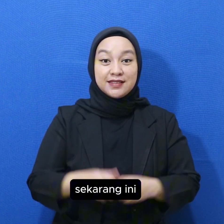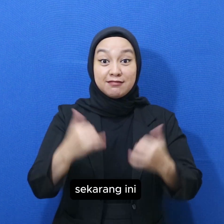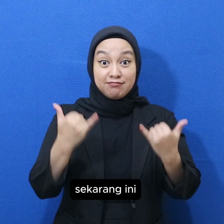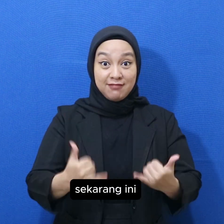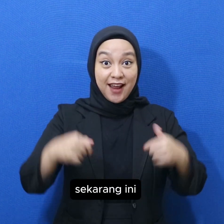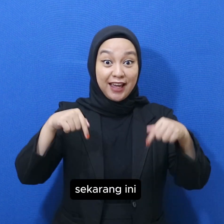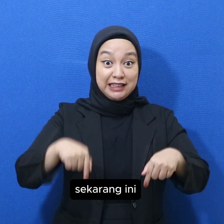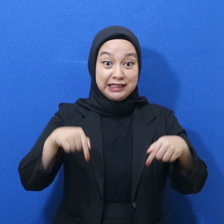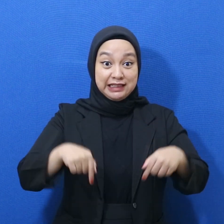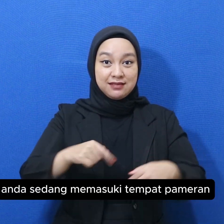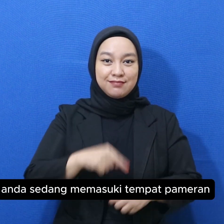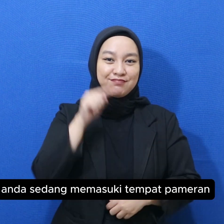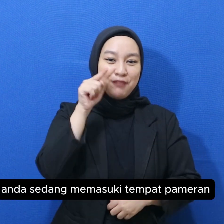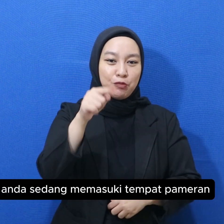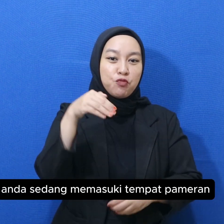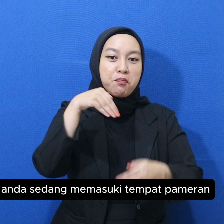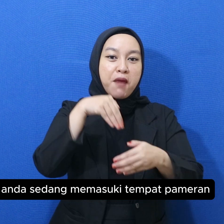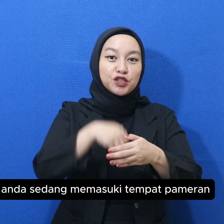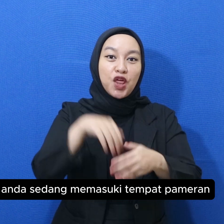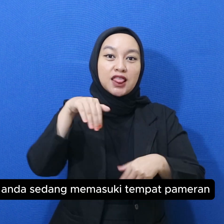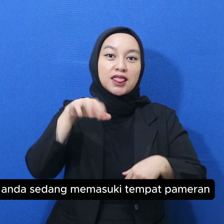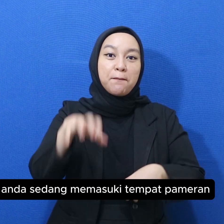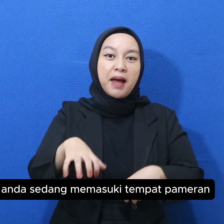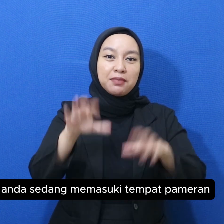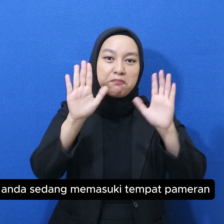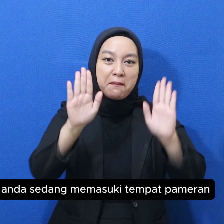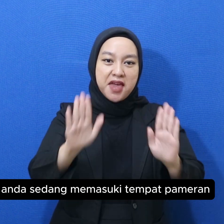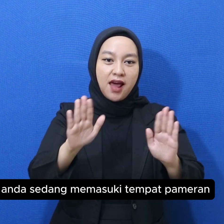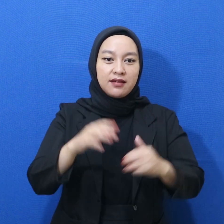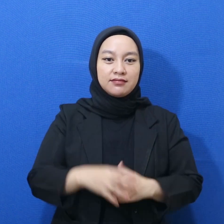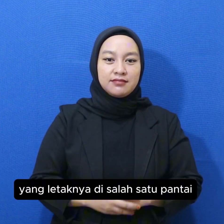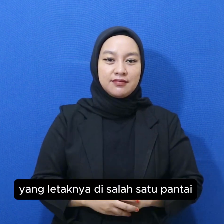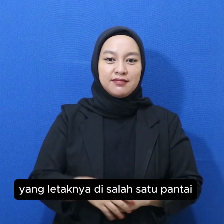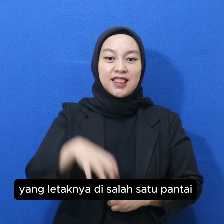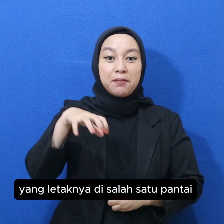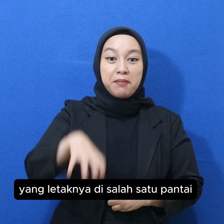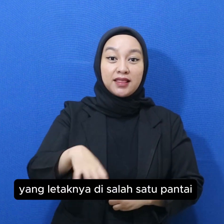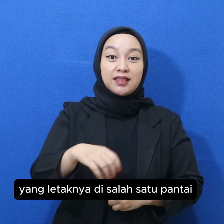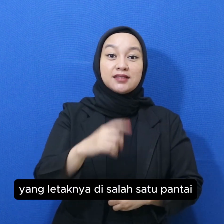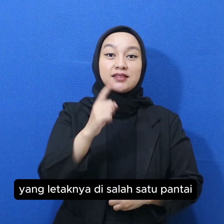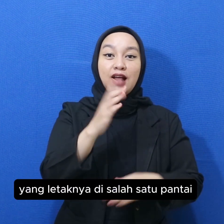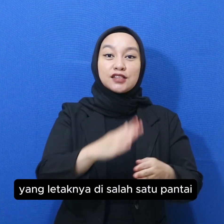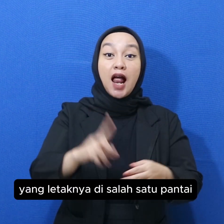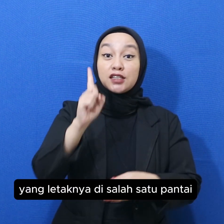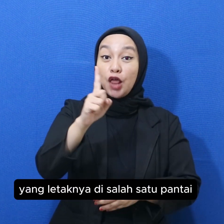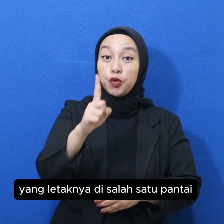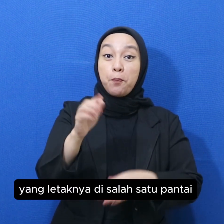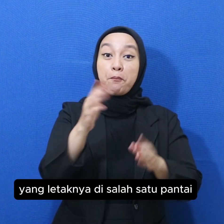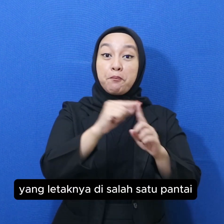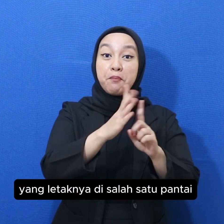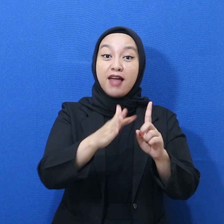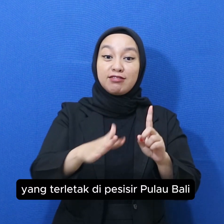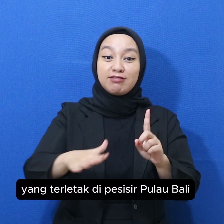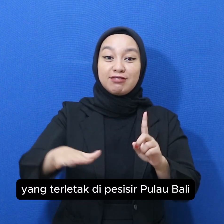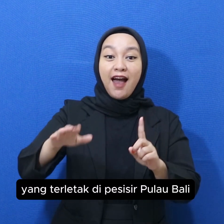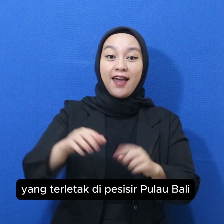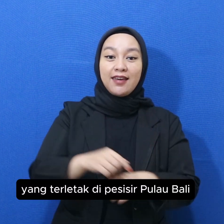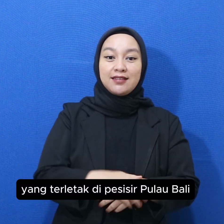Sekarang ini, Anda sedang memasuki tempat pameran yang letaknya di salah satu pantai yang terletak